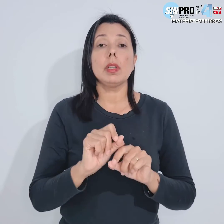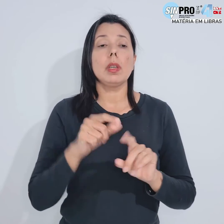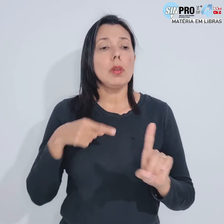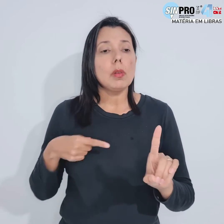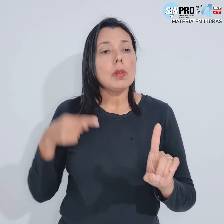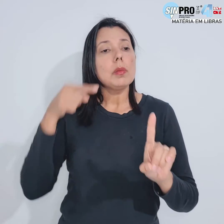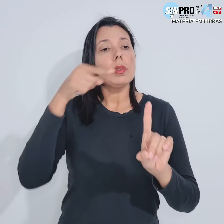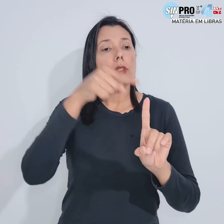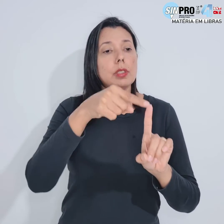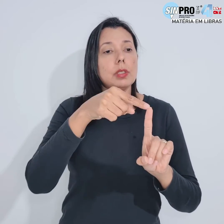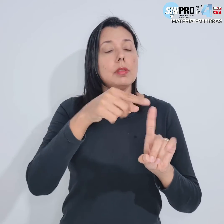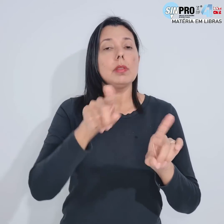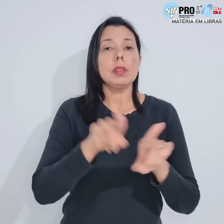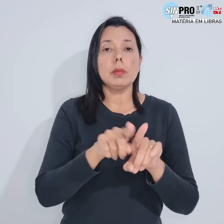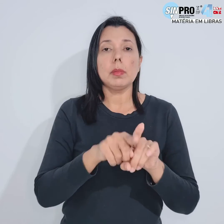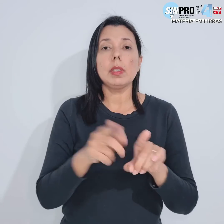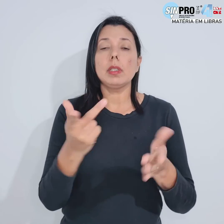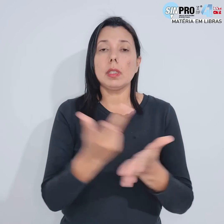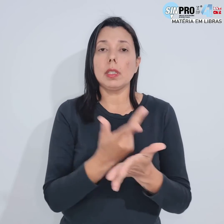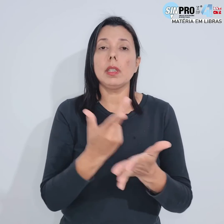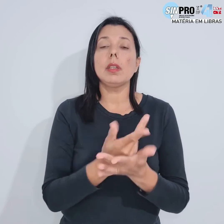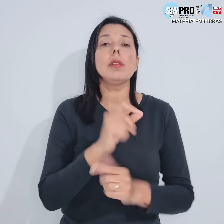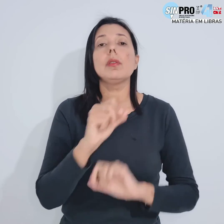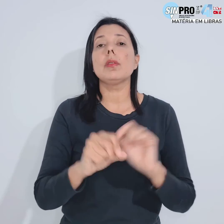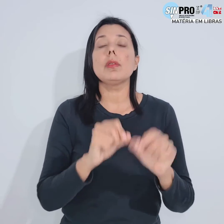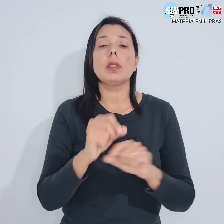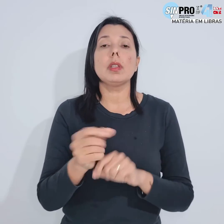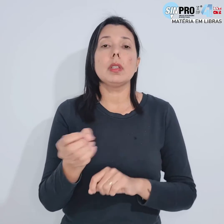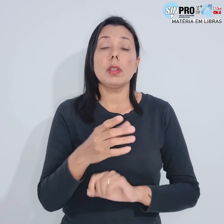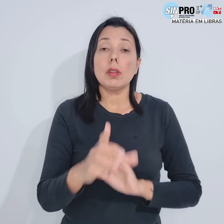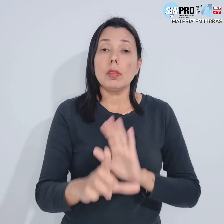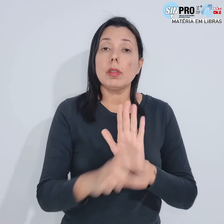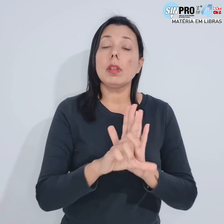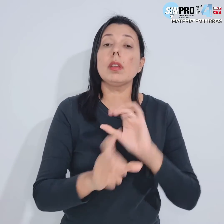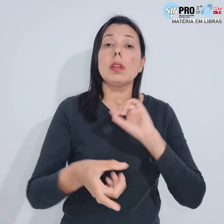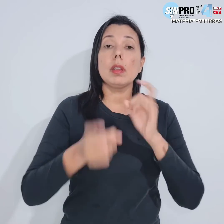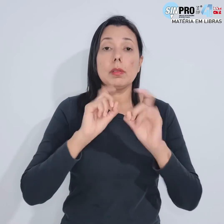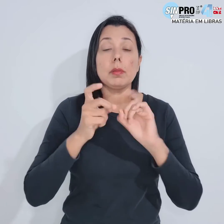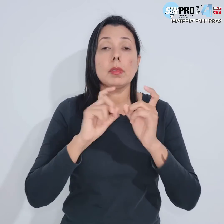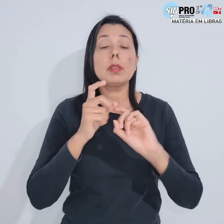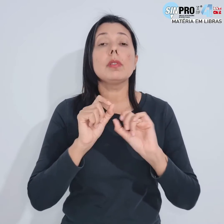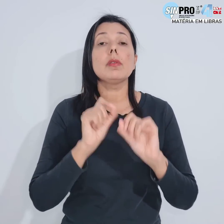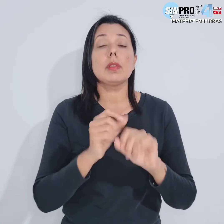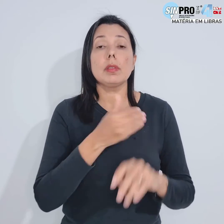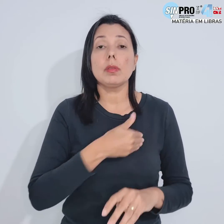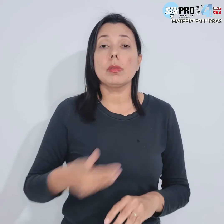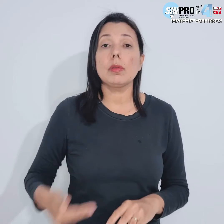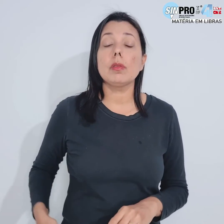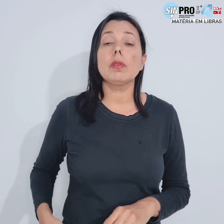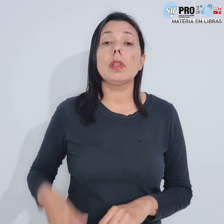os objetivos e efeitos deletérios da reforma administrativa do governo